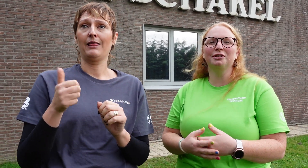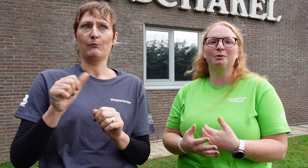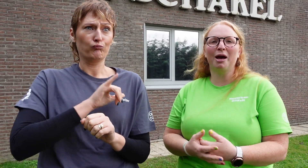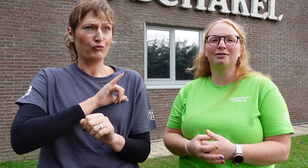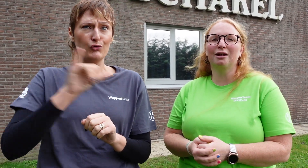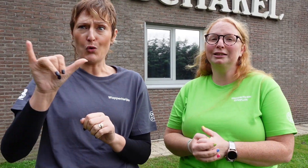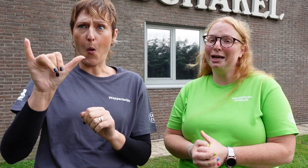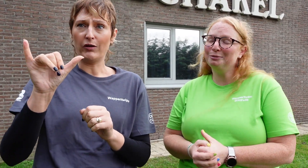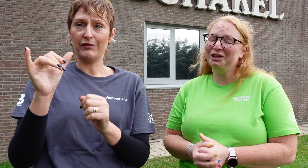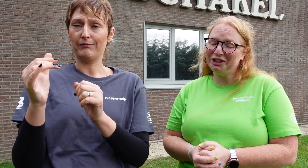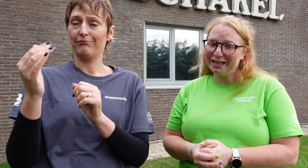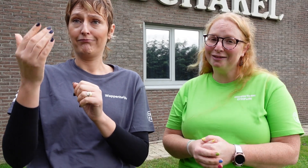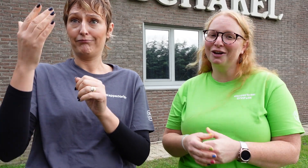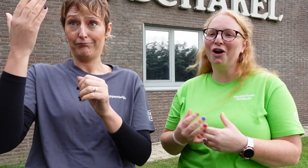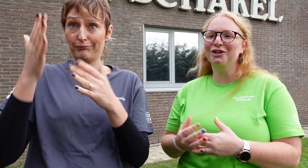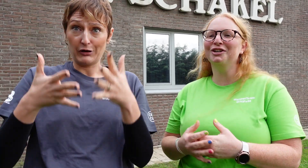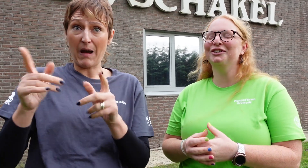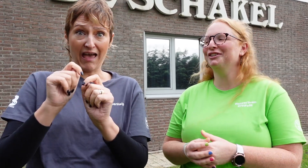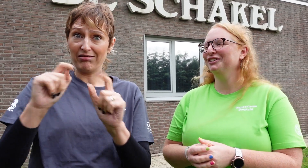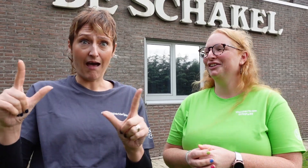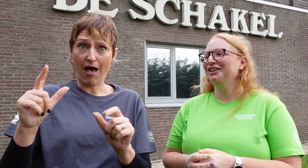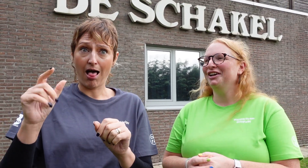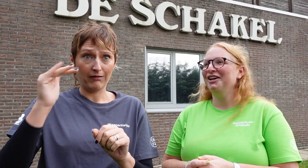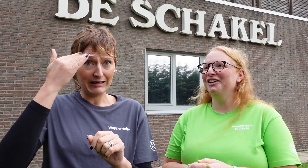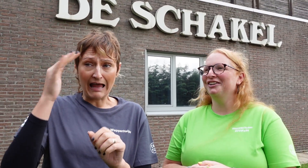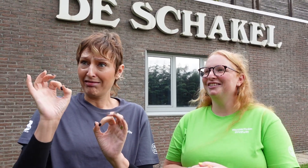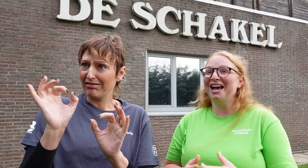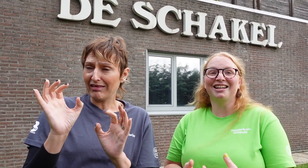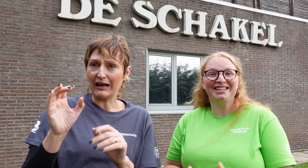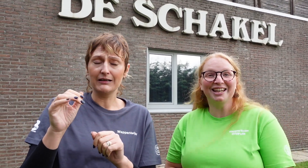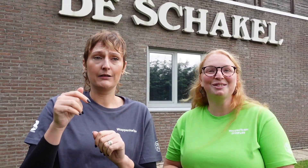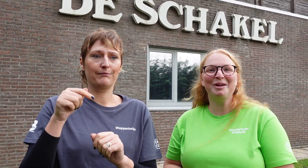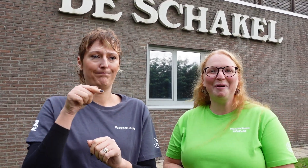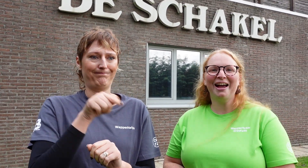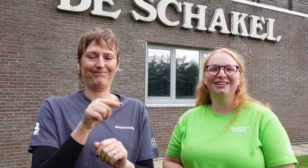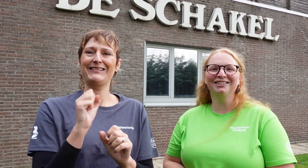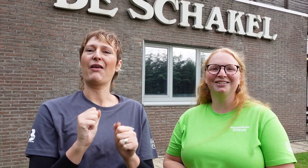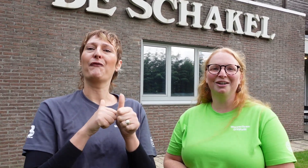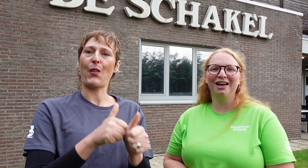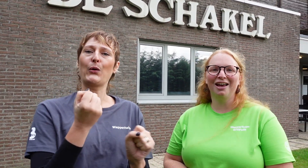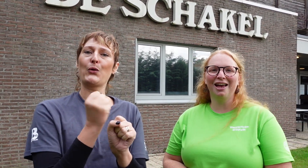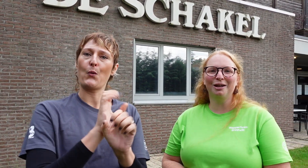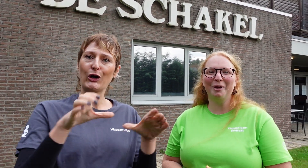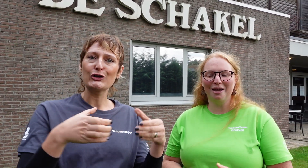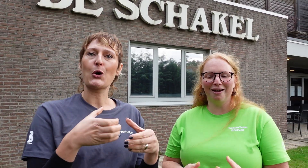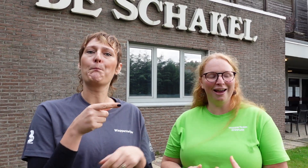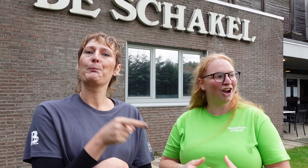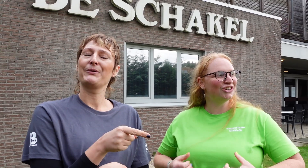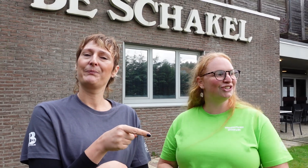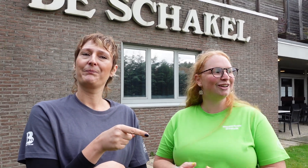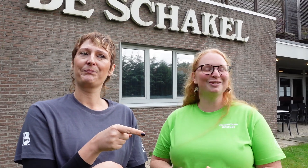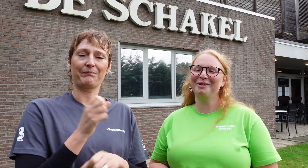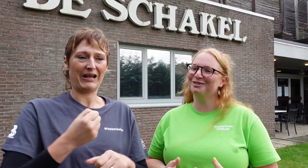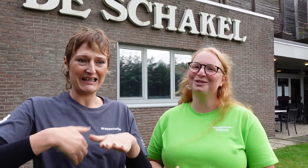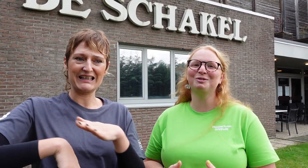je nog nooit Geba de taal gedaan hebt en het niet kent dan kan je eh daar kennis mee maken en dan ben je hè